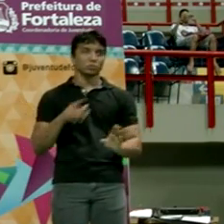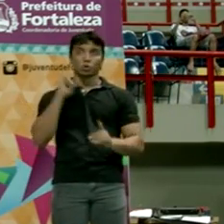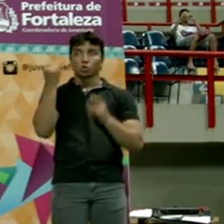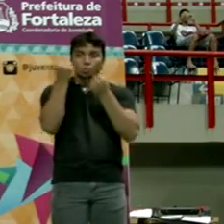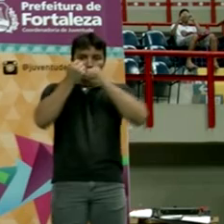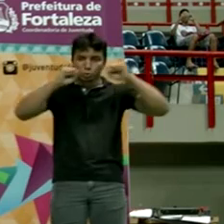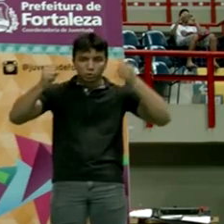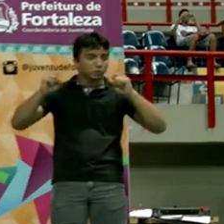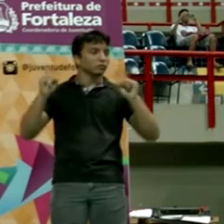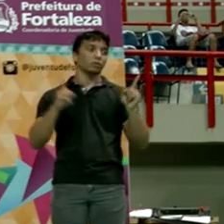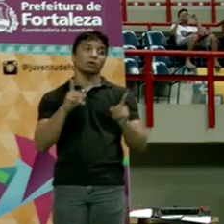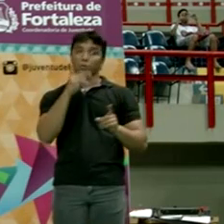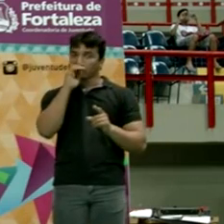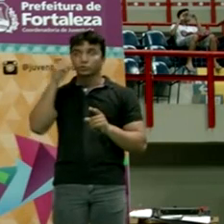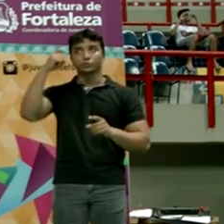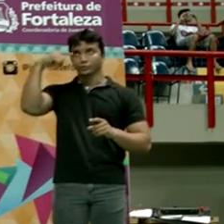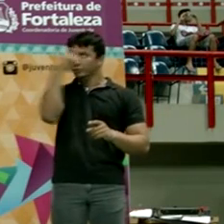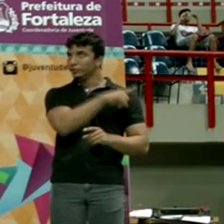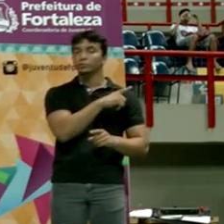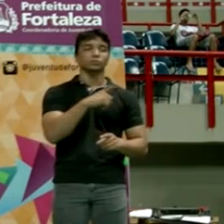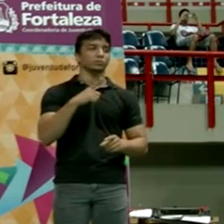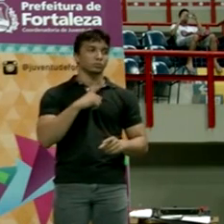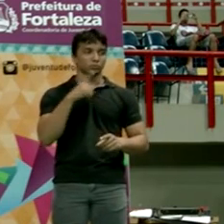é impossível, mas é difícil.